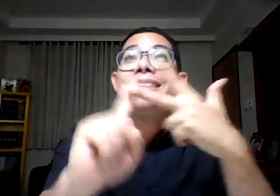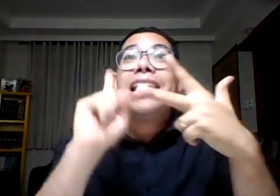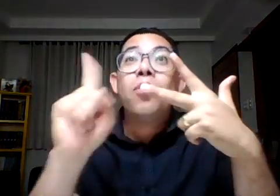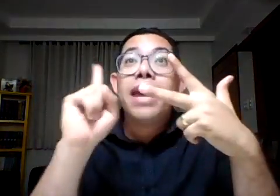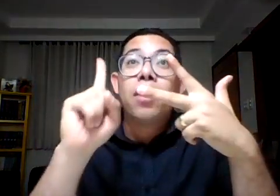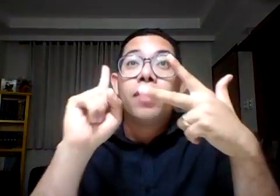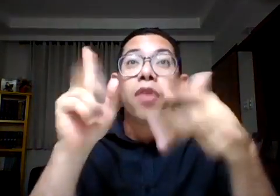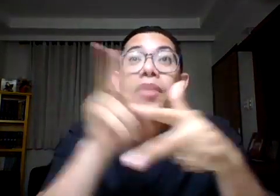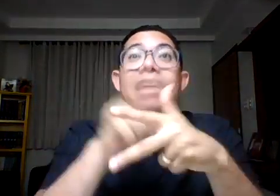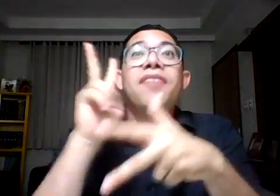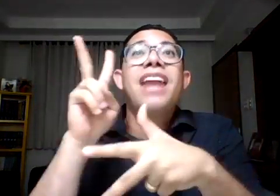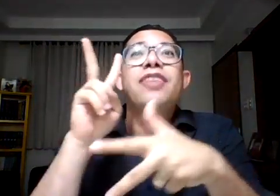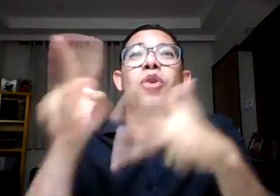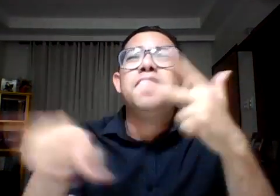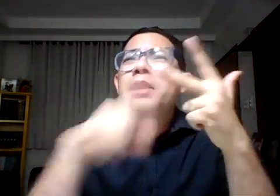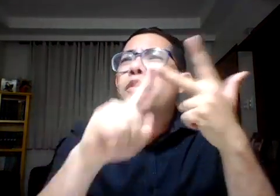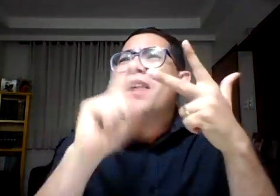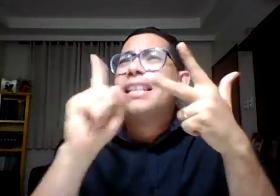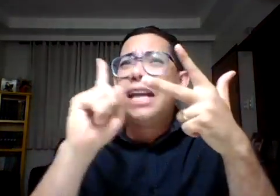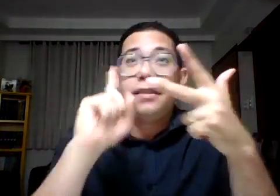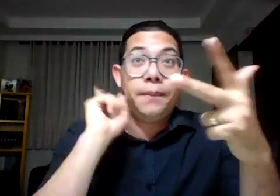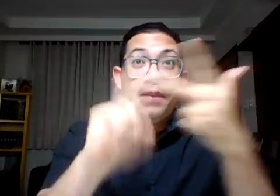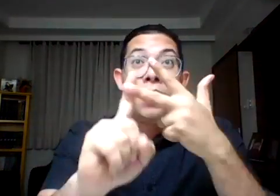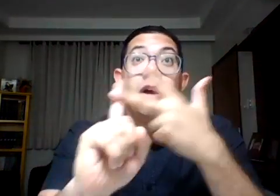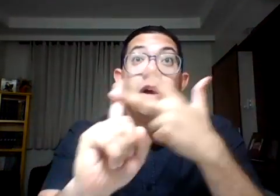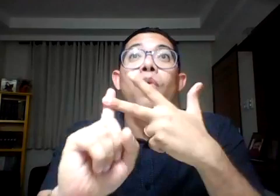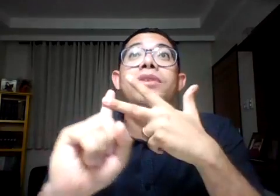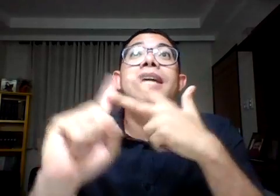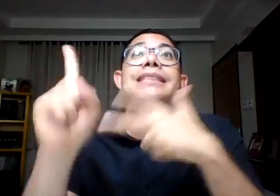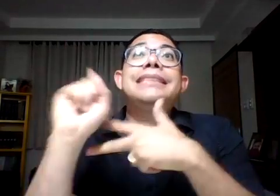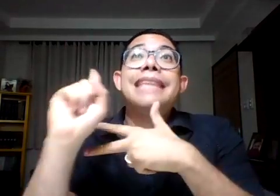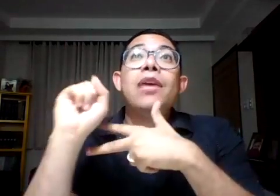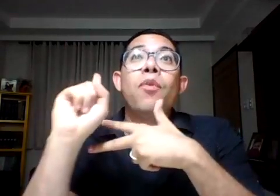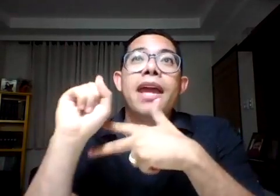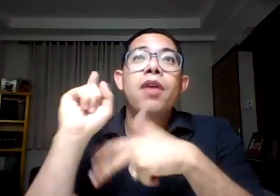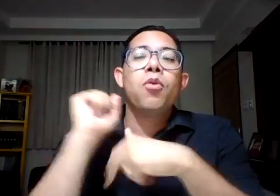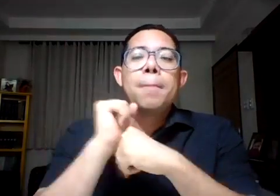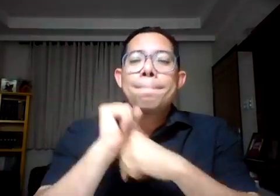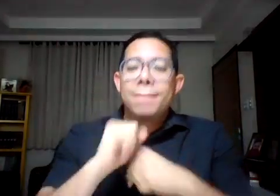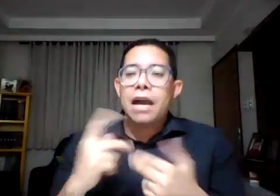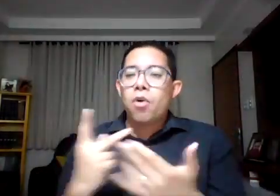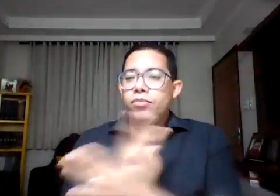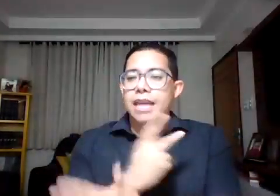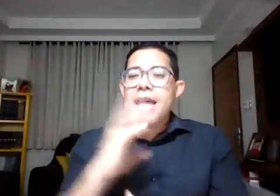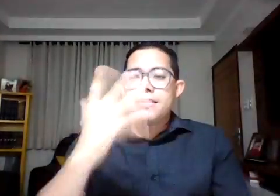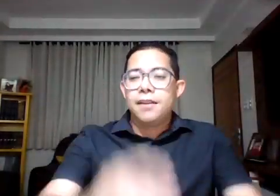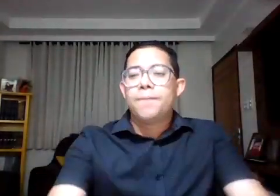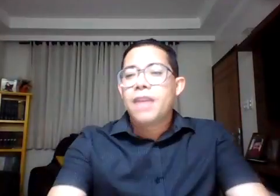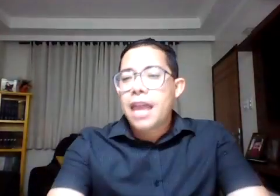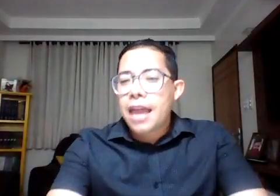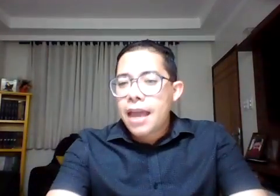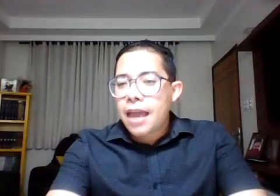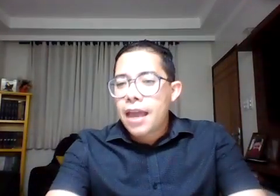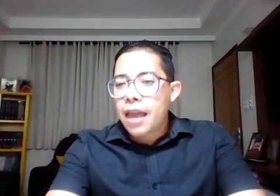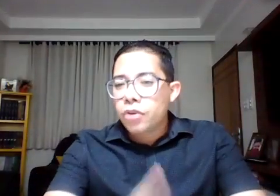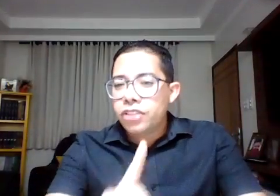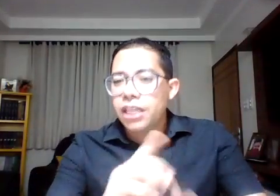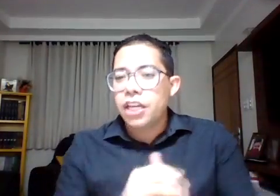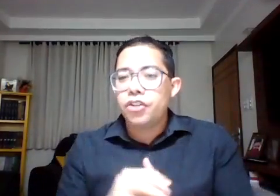Terceiro erro, né? Eu falei que ia falar dois, mas eu vou falar três. O terceiro erro que acontece é o seguinte,